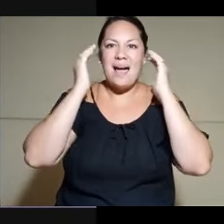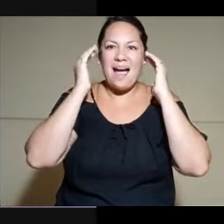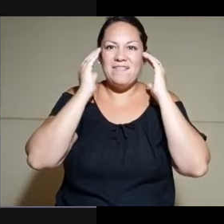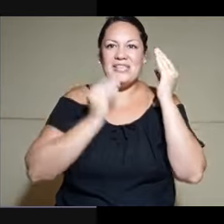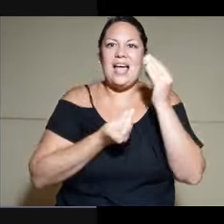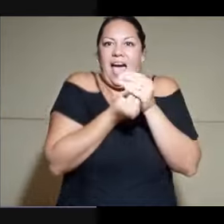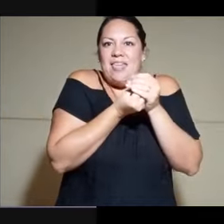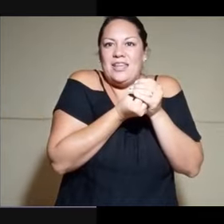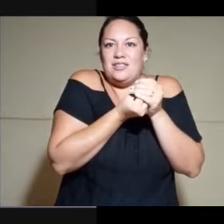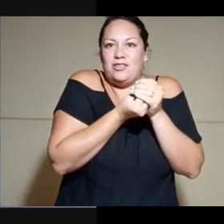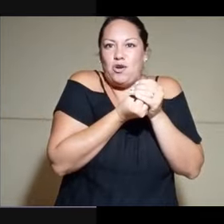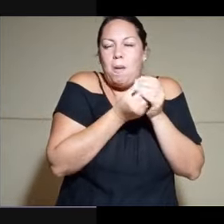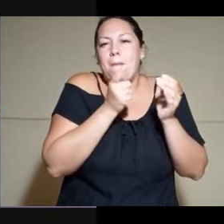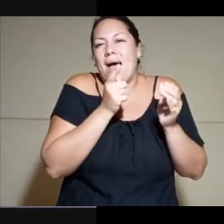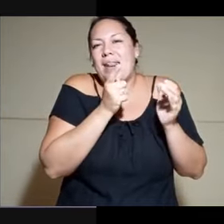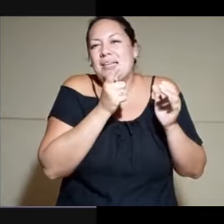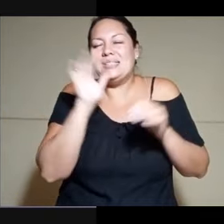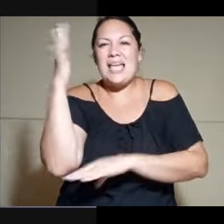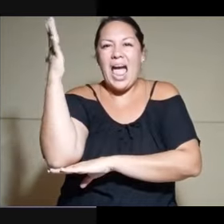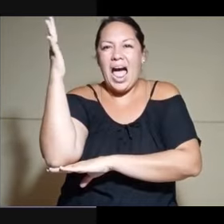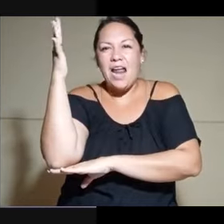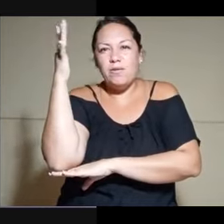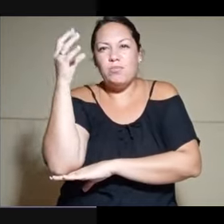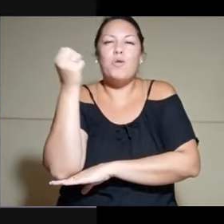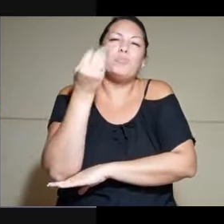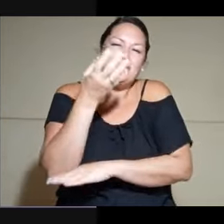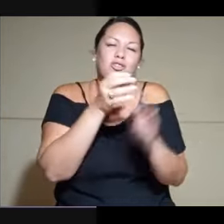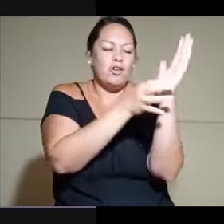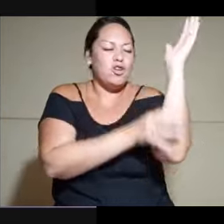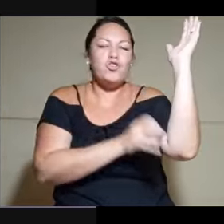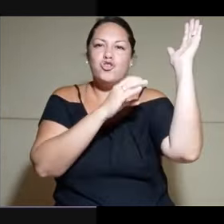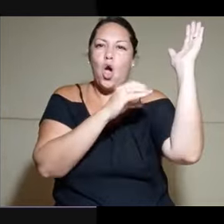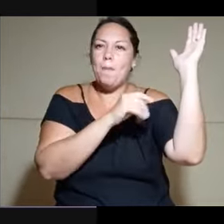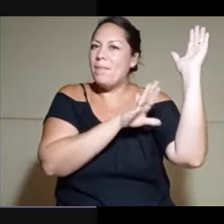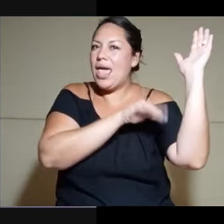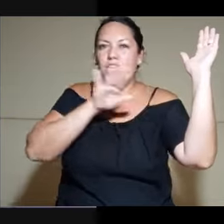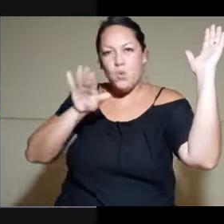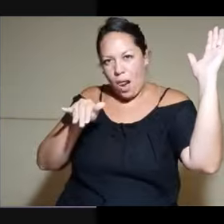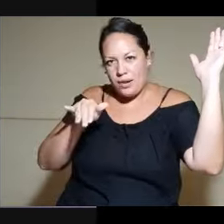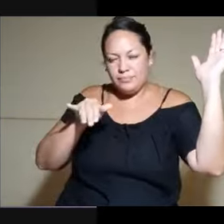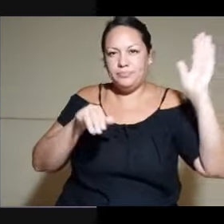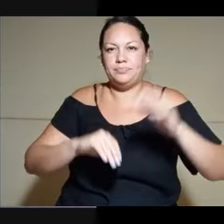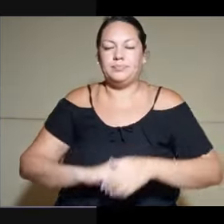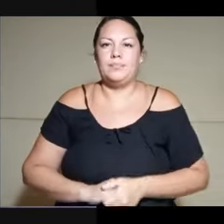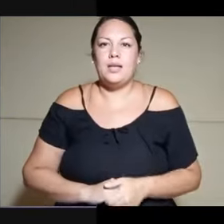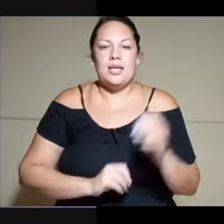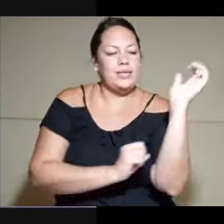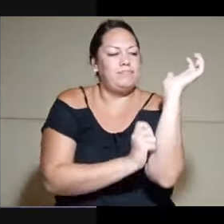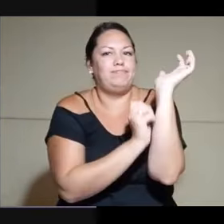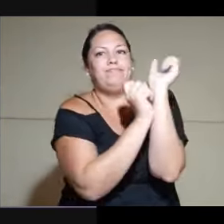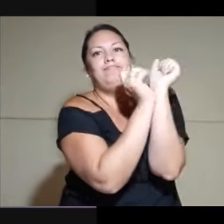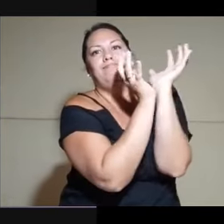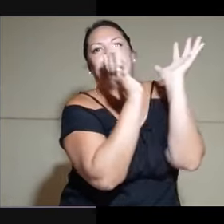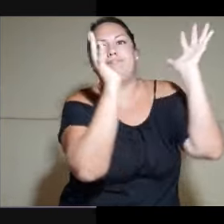Se le llama tronco cerebral o tallo cerebral, porque asemeja al tronco o al tallo de un árbol, porque se